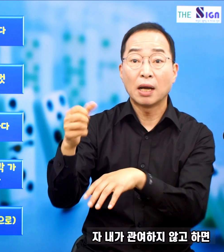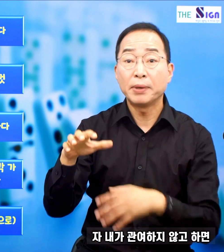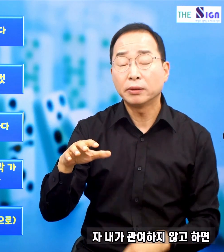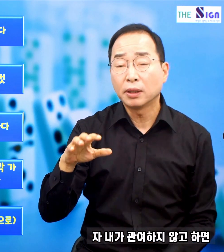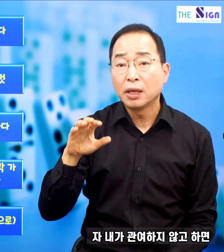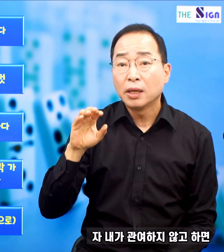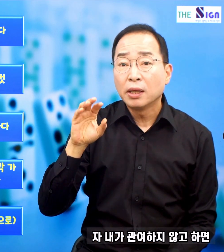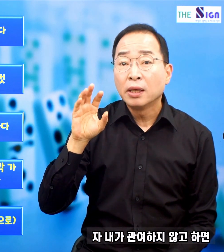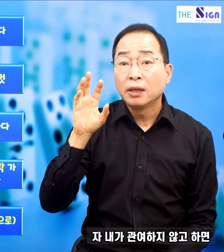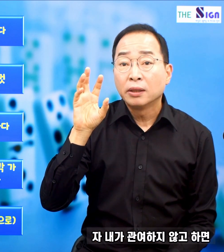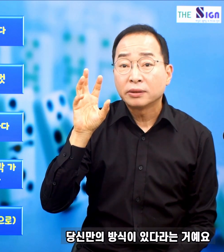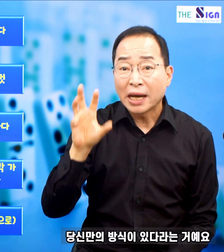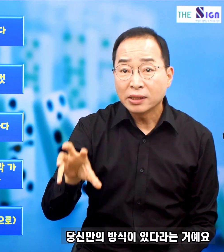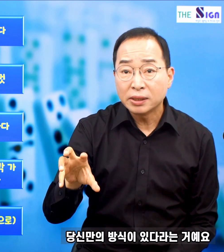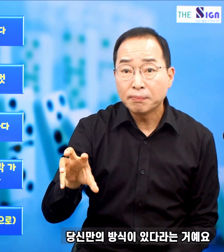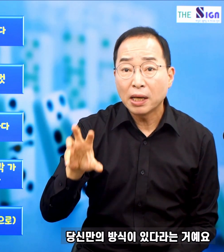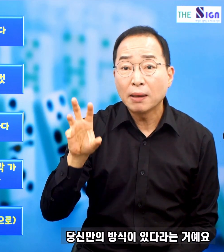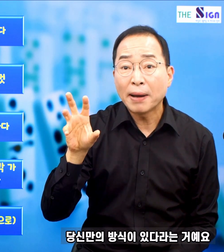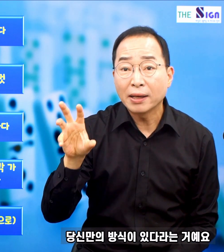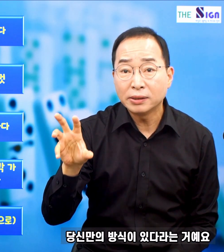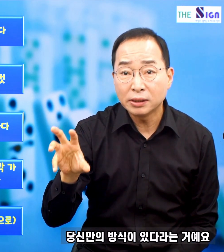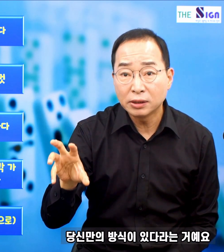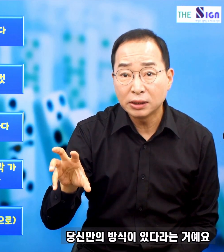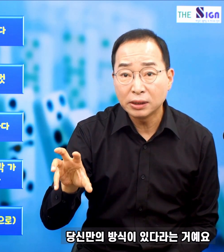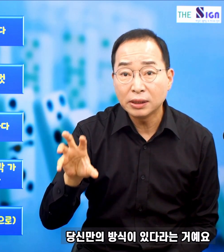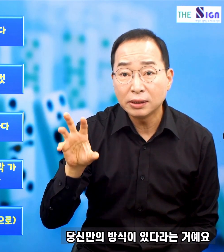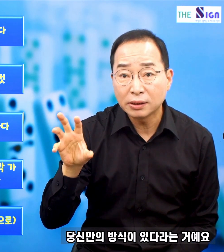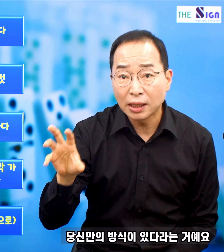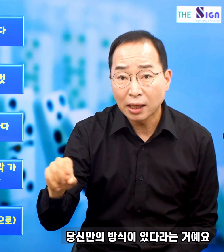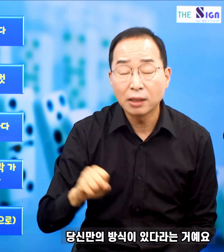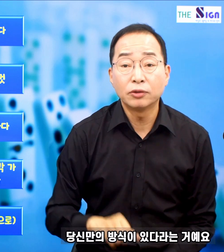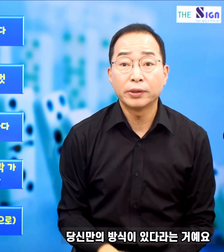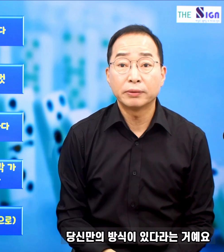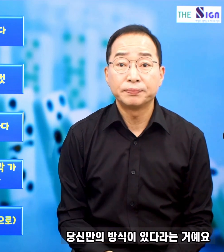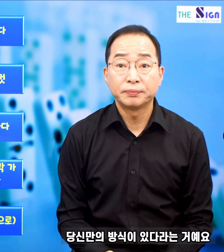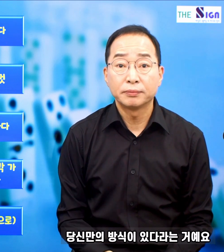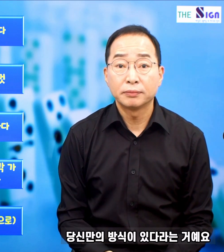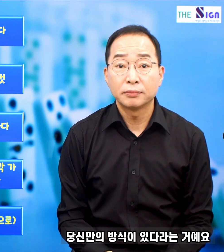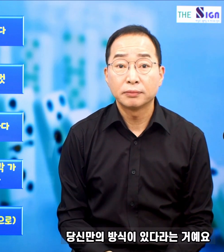하면 당신만의 방식이 있다라는 거예요.